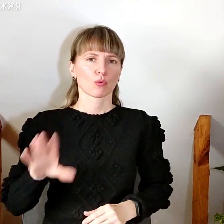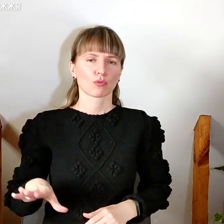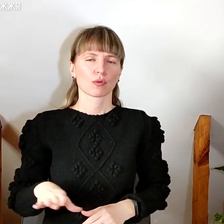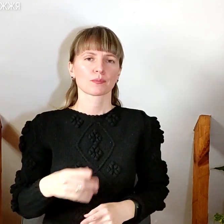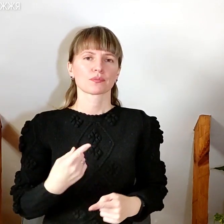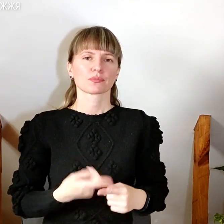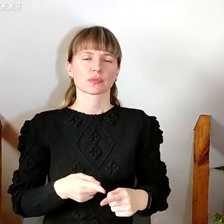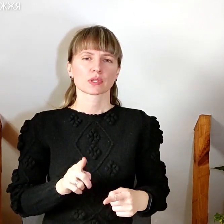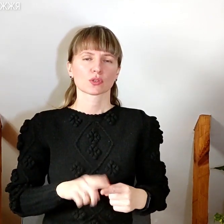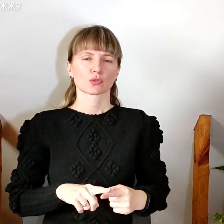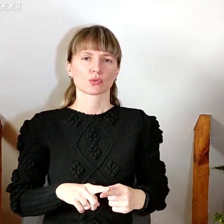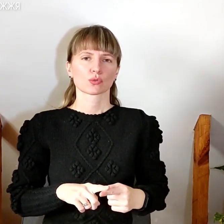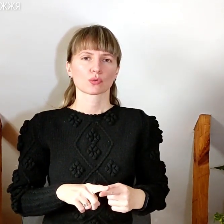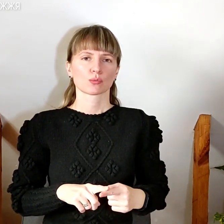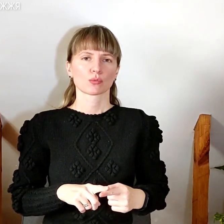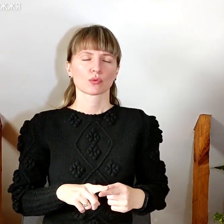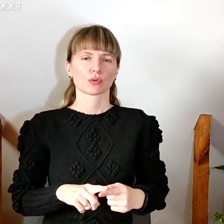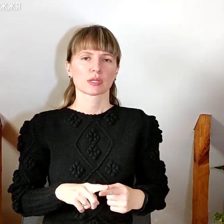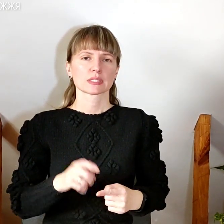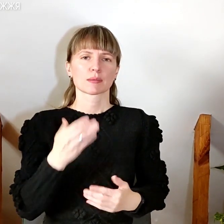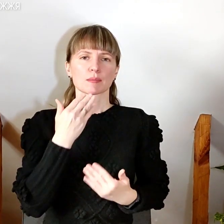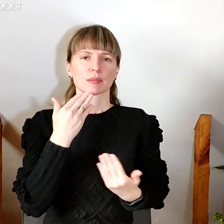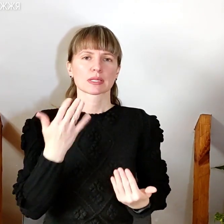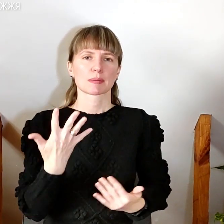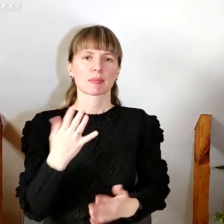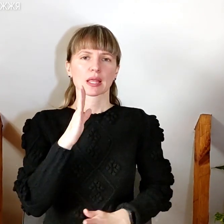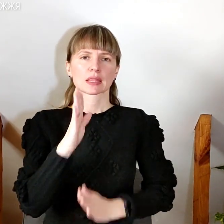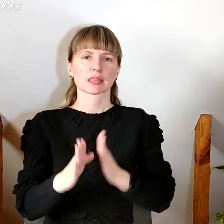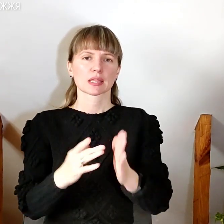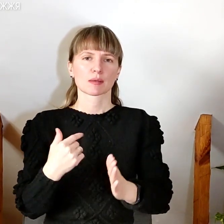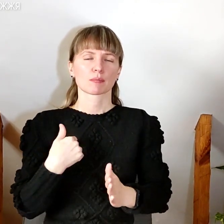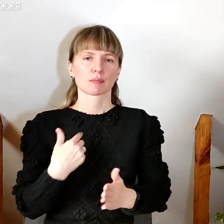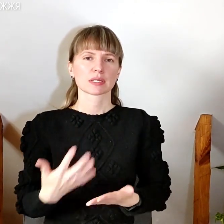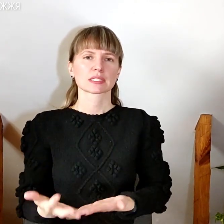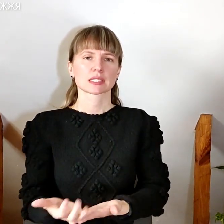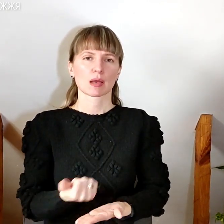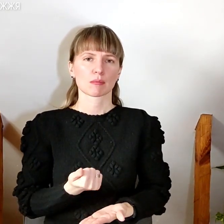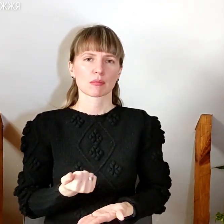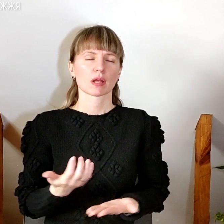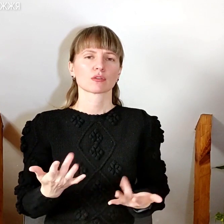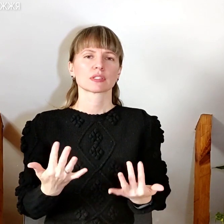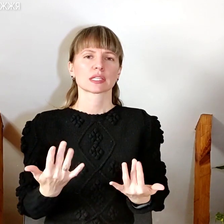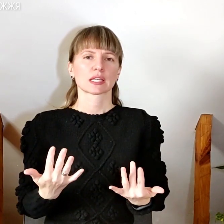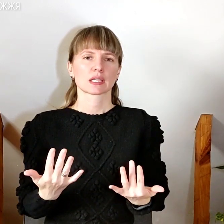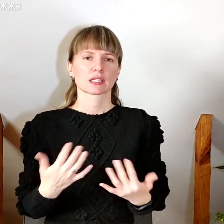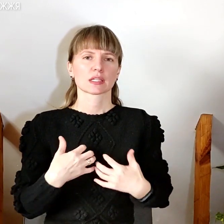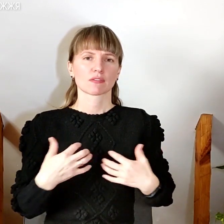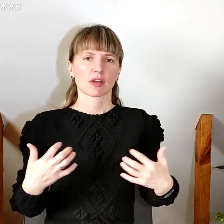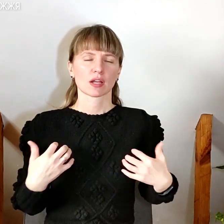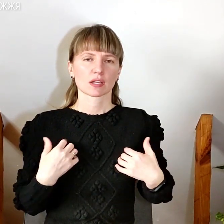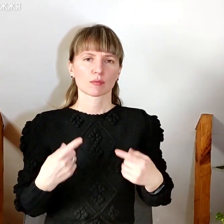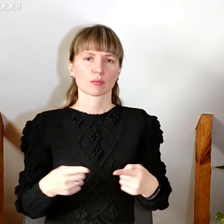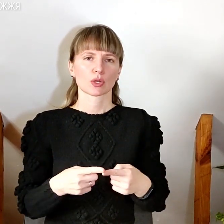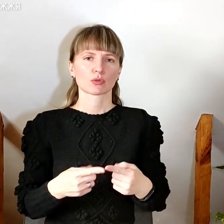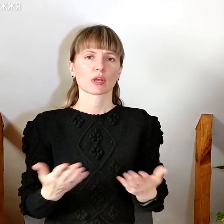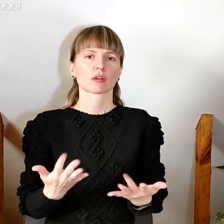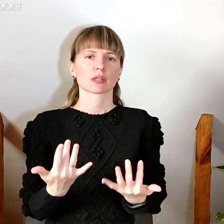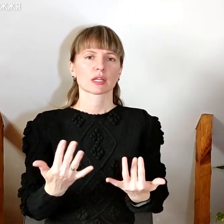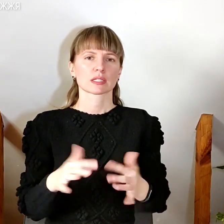Тому за останні 5 днів ми, звісно, забрали якусь кількість тварин притулок, якусь кількість забрали волонтери